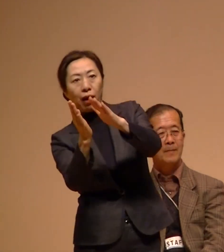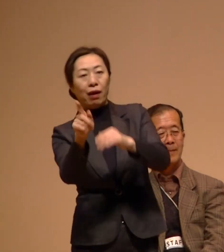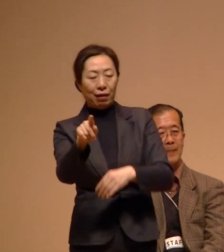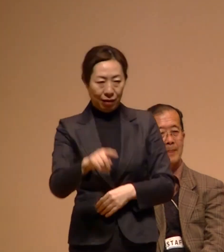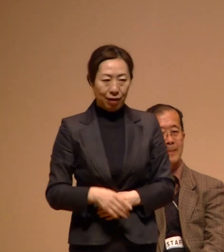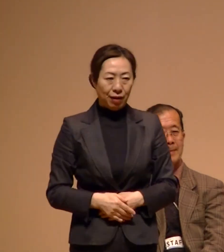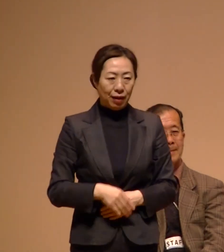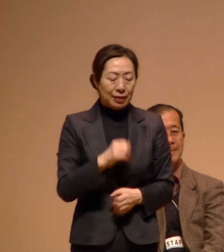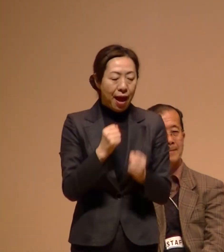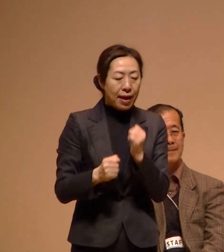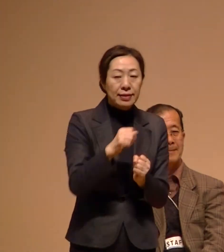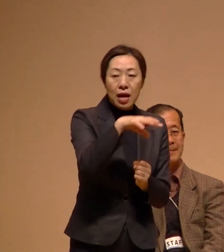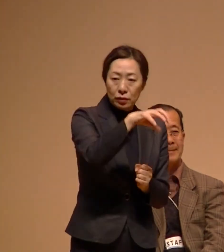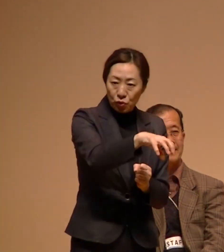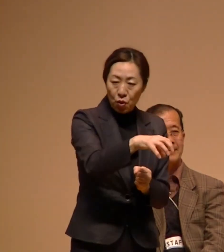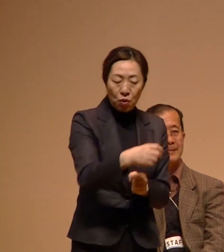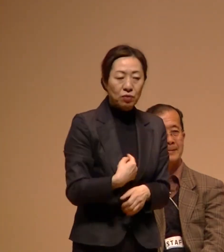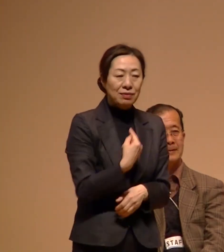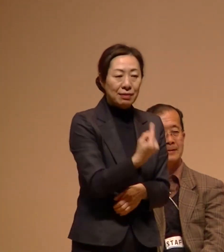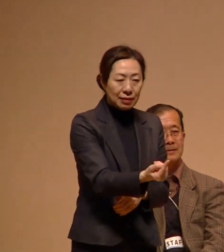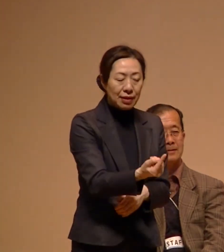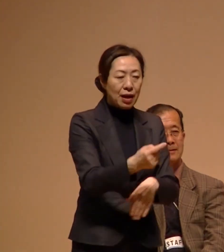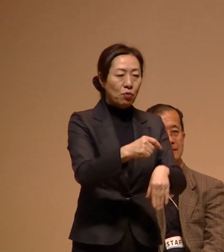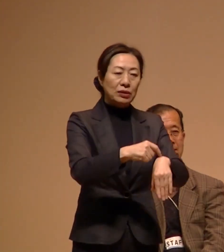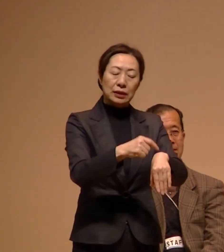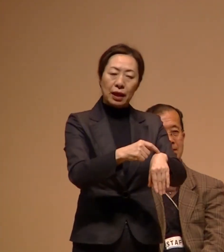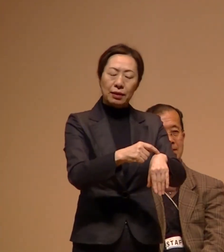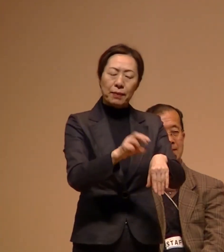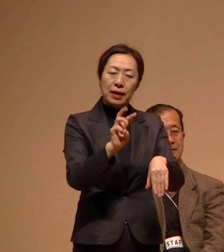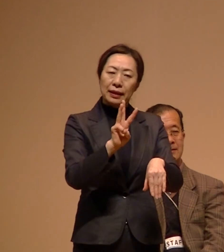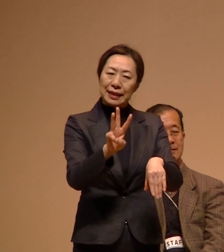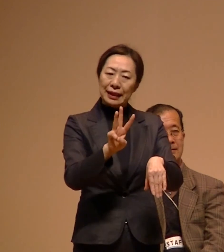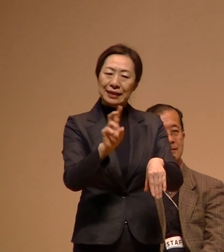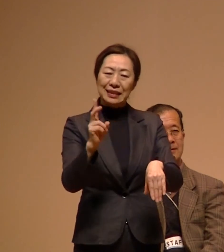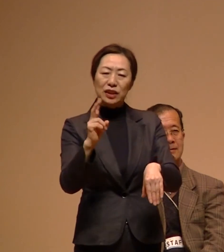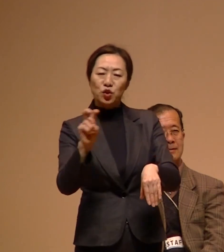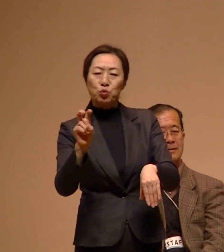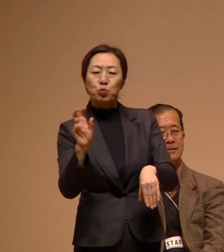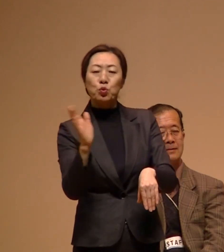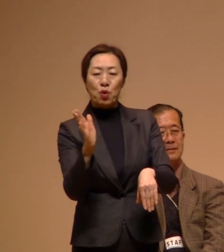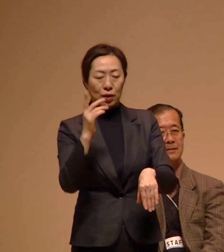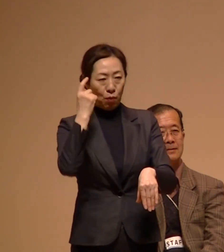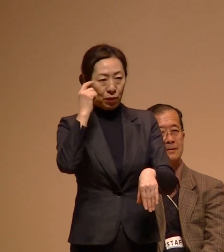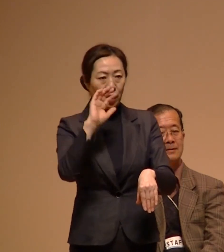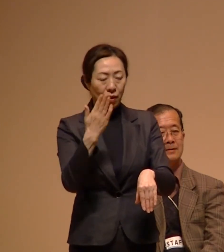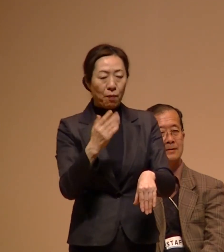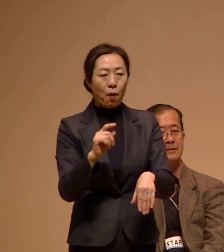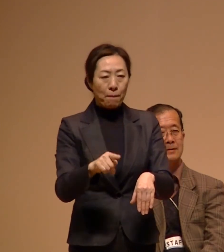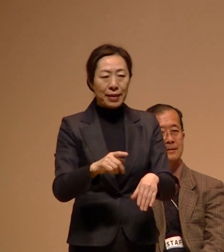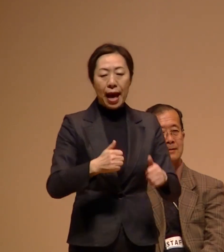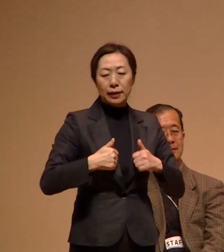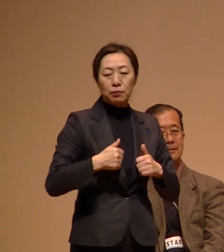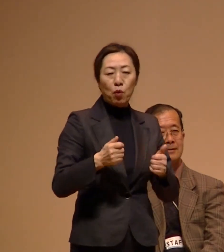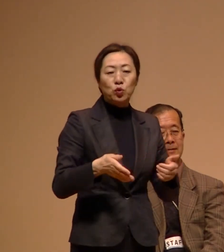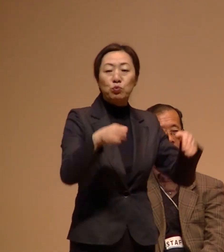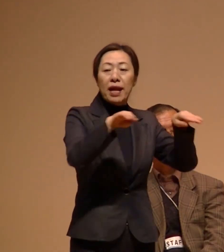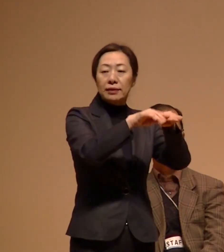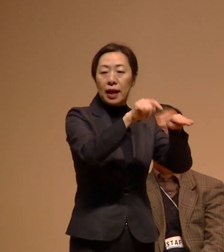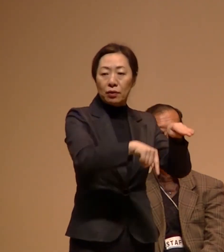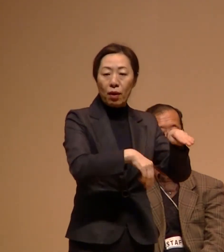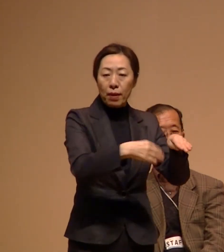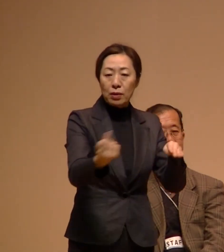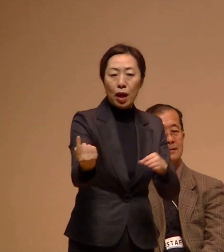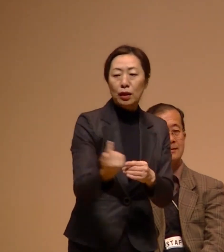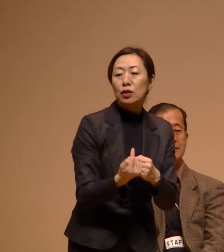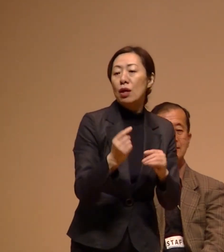きましたら、まだその時間は、確か3時20分前後だったと思いますが、まだ誰もスポーツプラザには来ていない状況